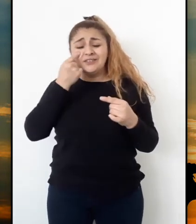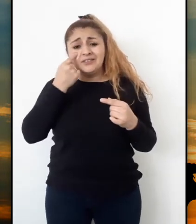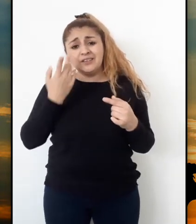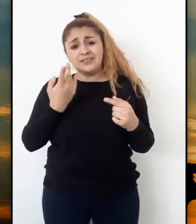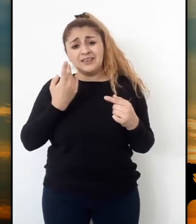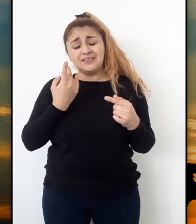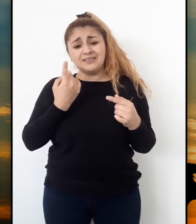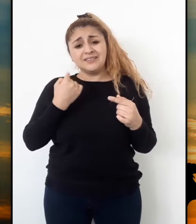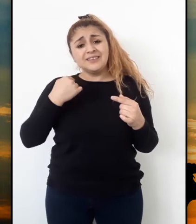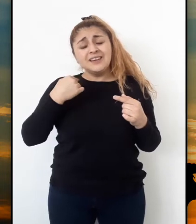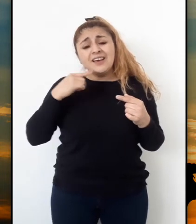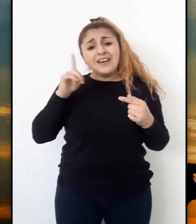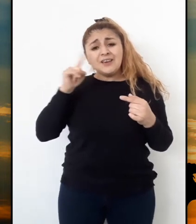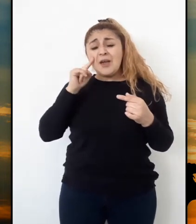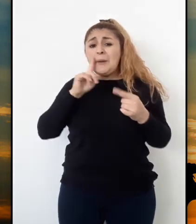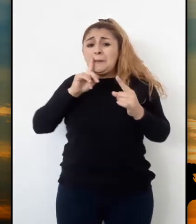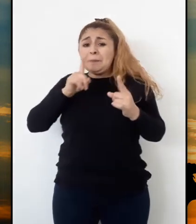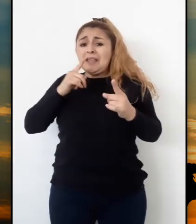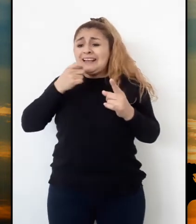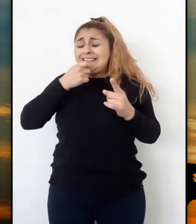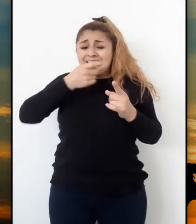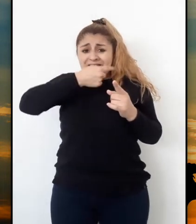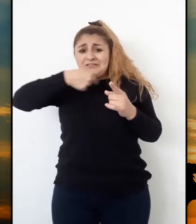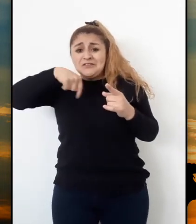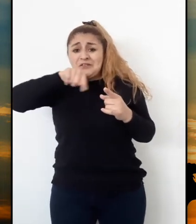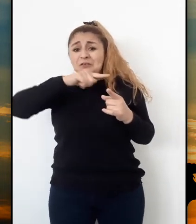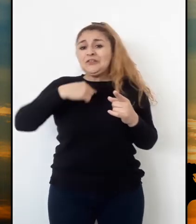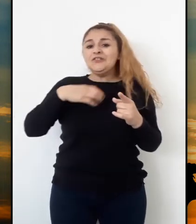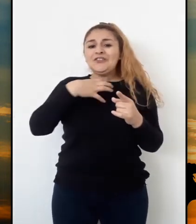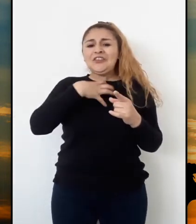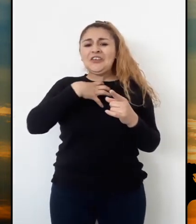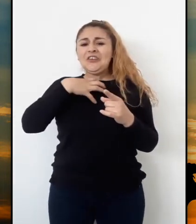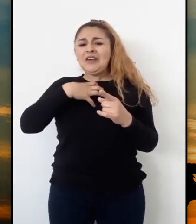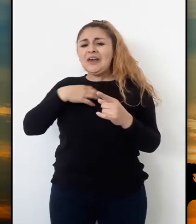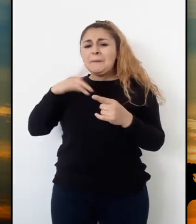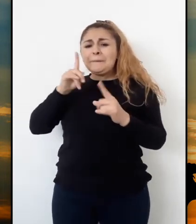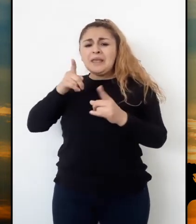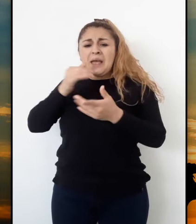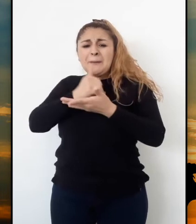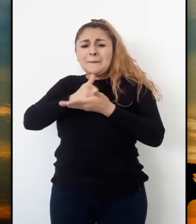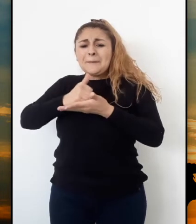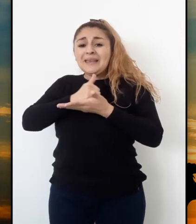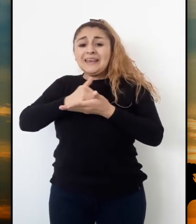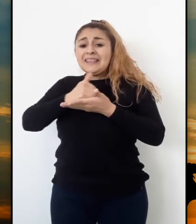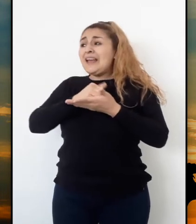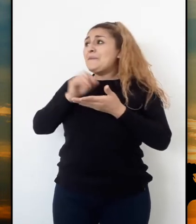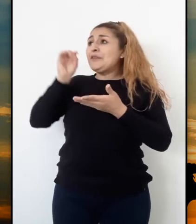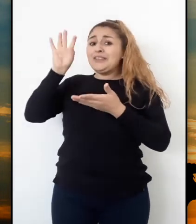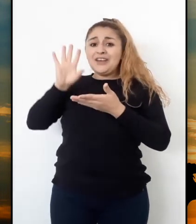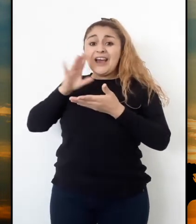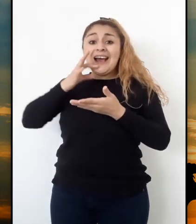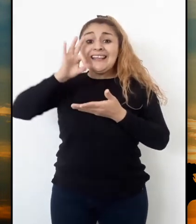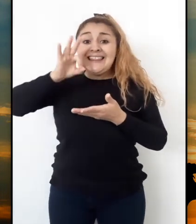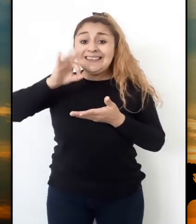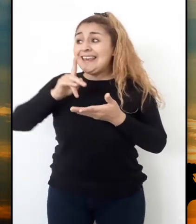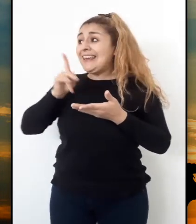reclama el bien, el bienestar. Mais pour David, le choix de Dieu sera le meilleur. Pero para David, la elección